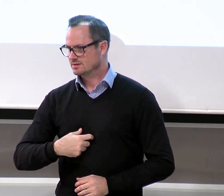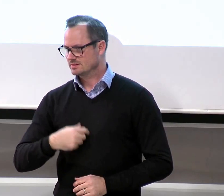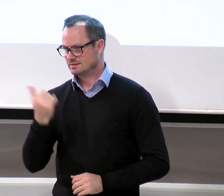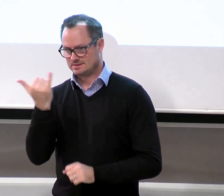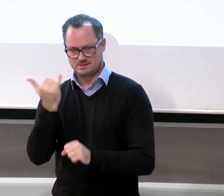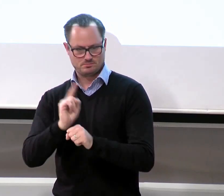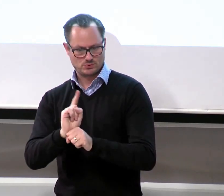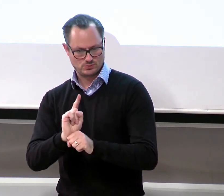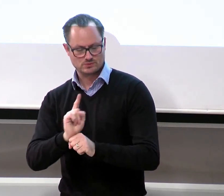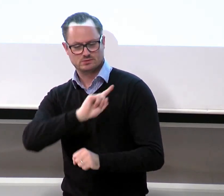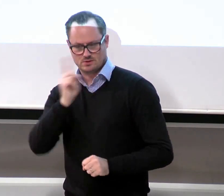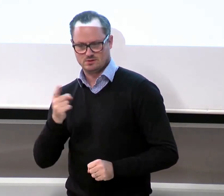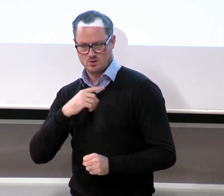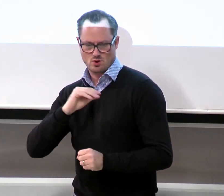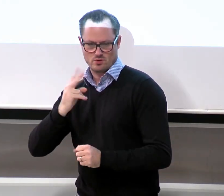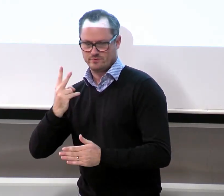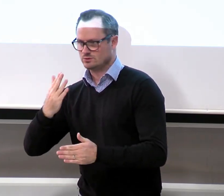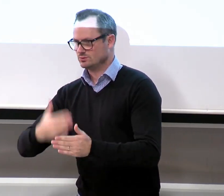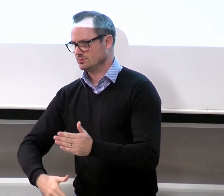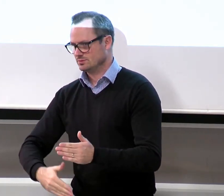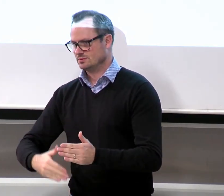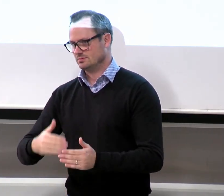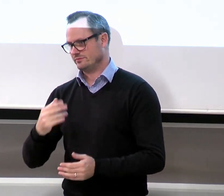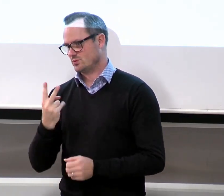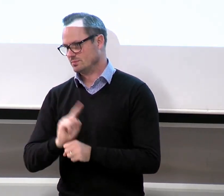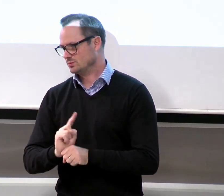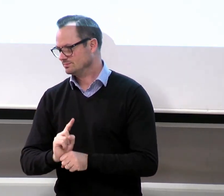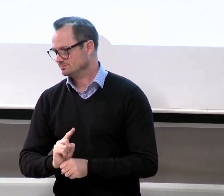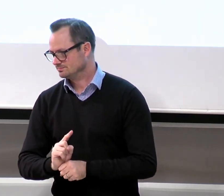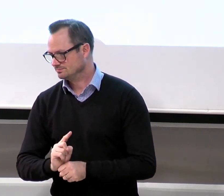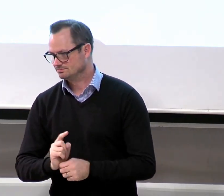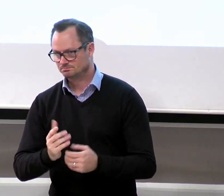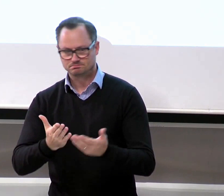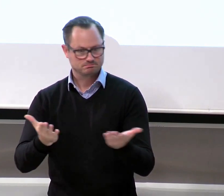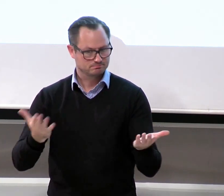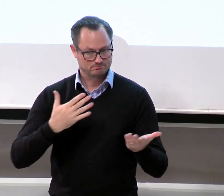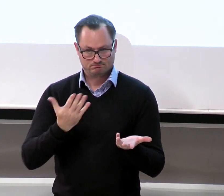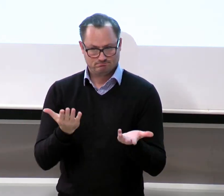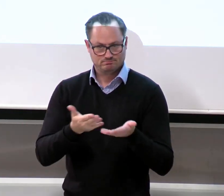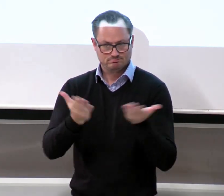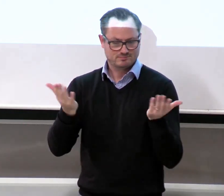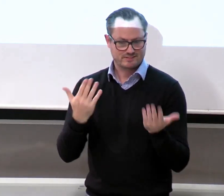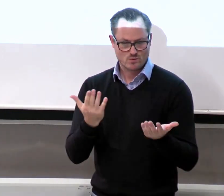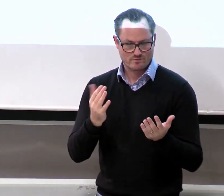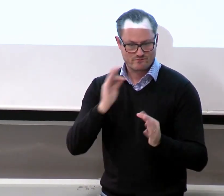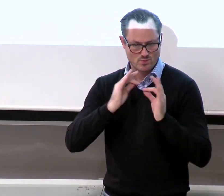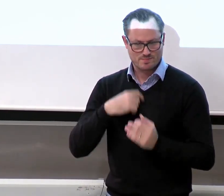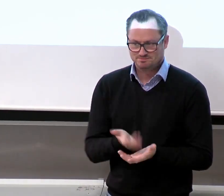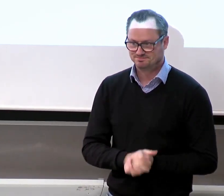ordet lite öppet för frågor till mig. Och sen tänkte jag summera lite och avsluta. Så att nu får ni